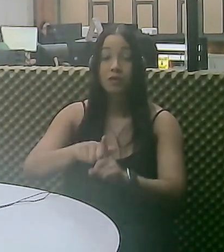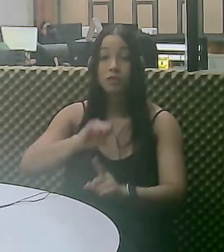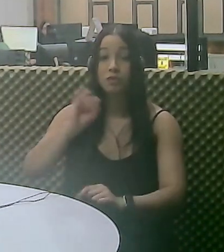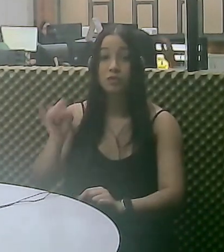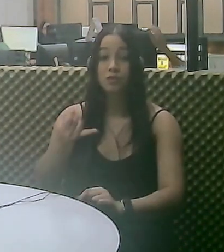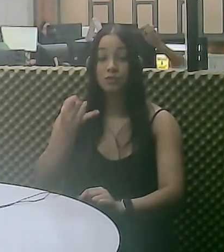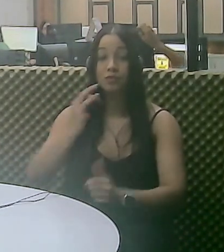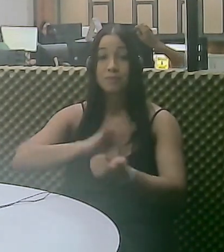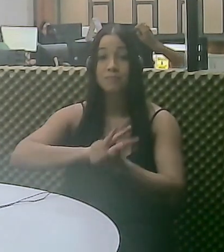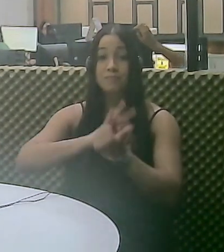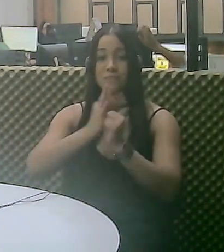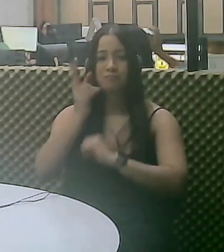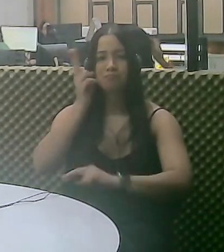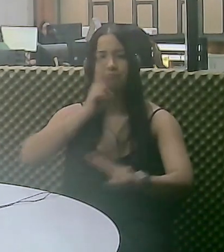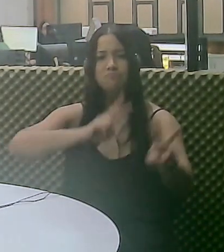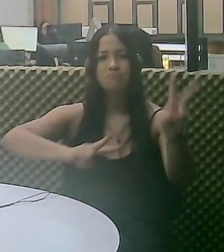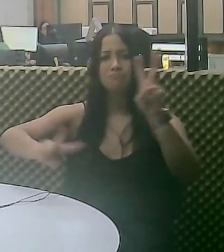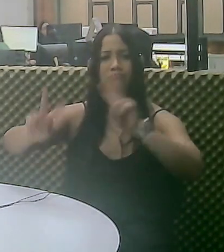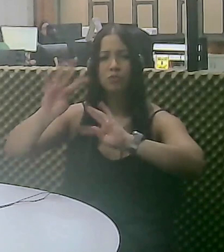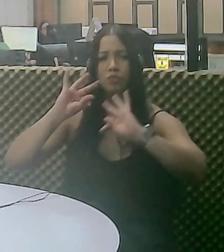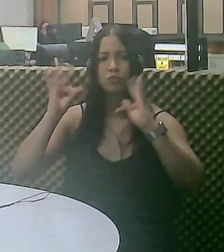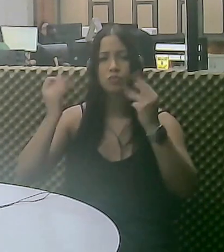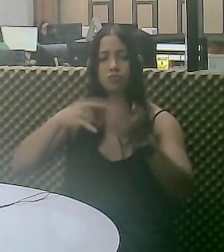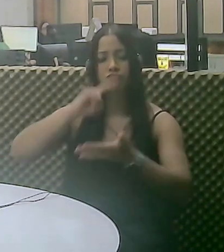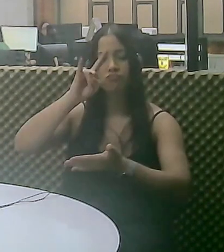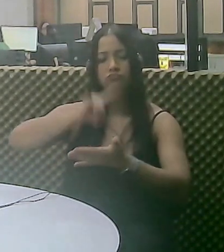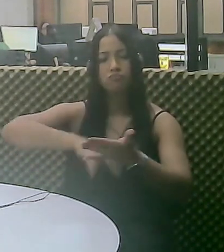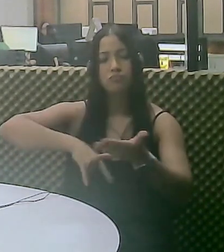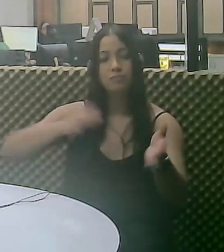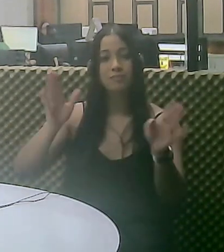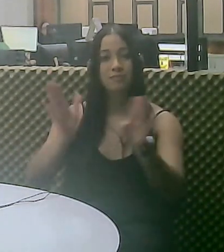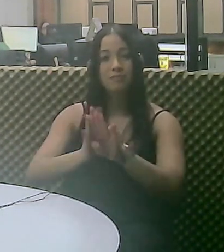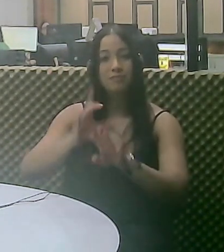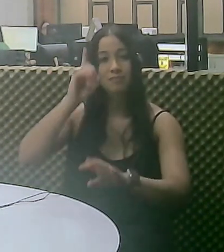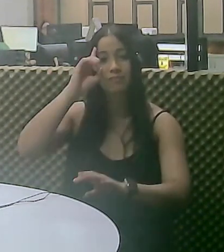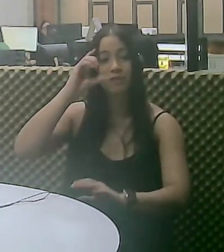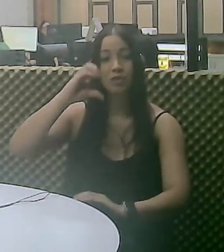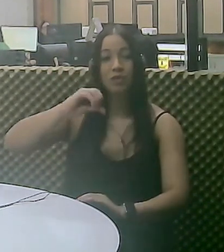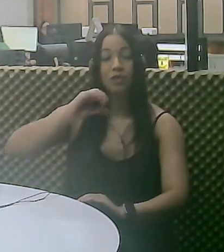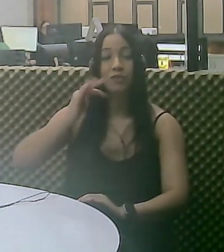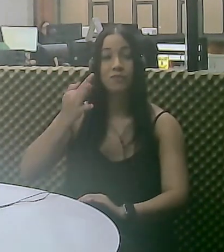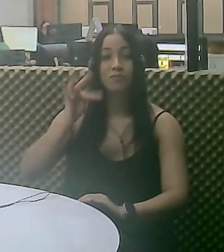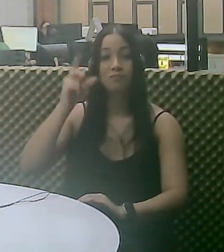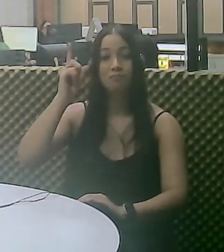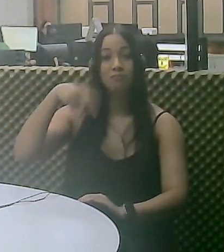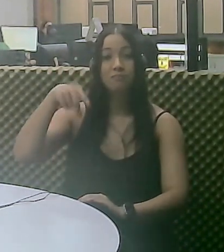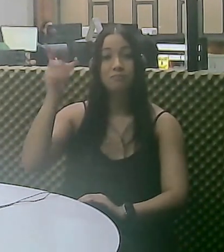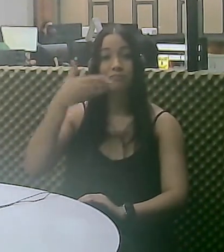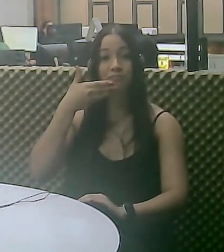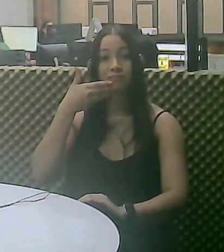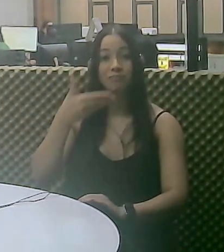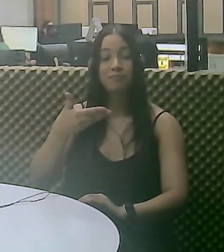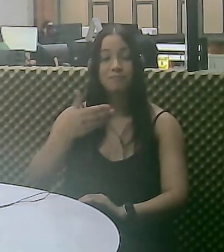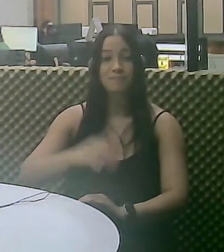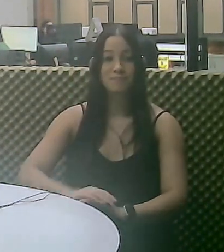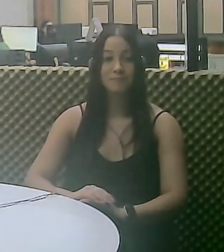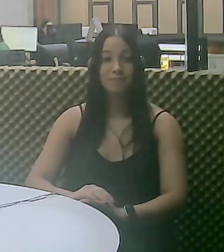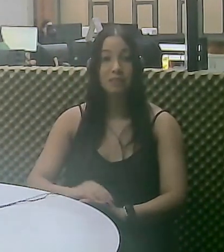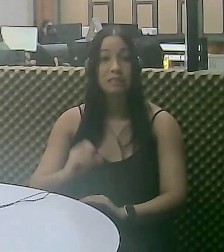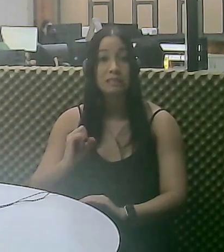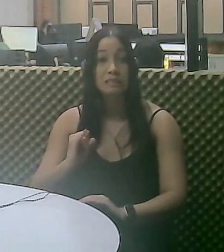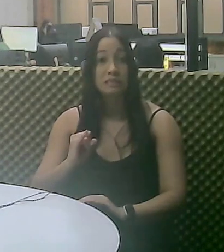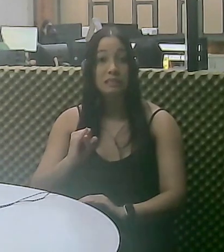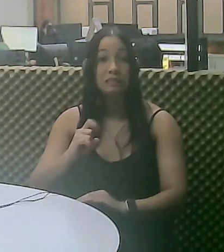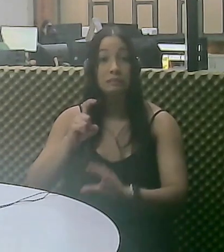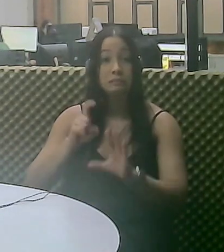A FUTEL analisará todos os documentos e terá até o dia 9 de fevereiro para validar o pedido. Caso haja